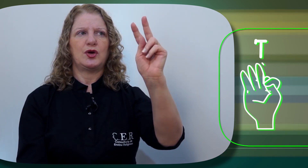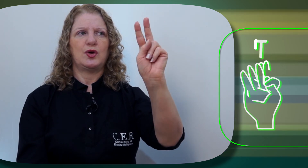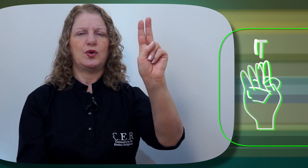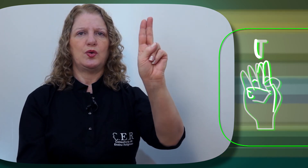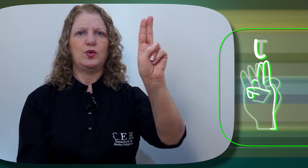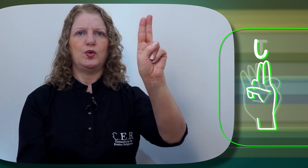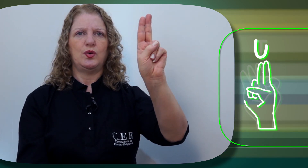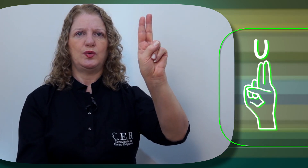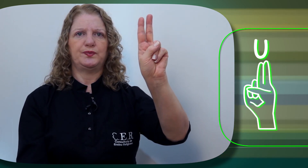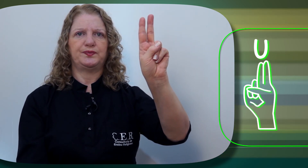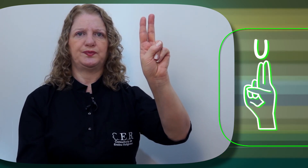U,